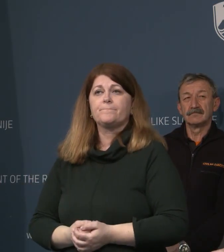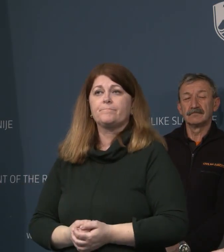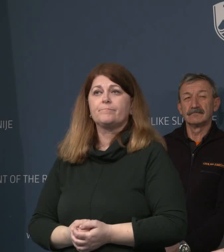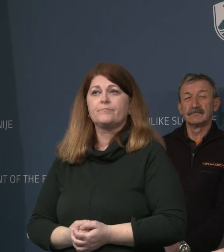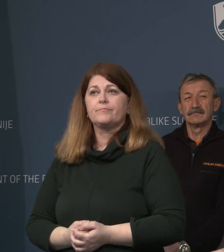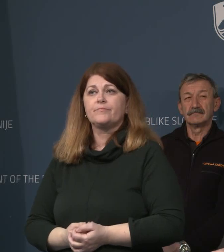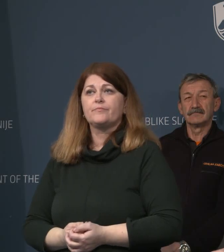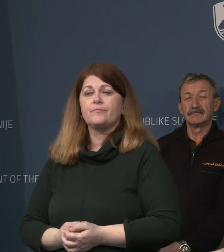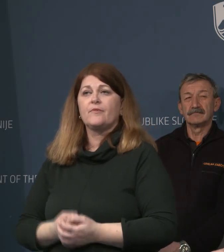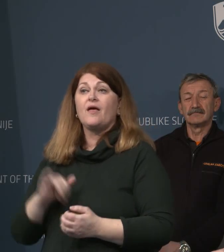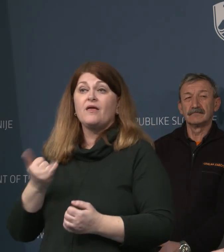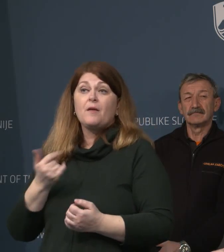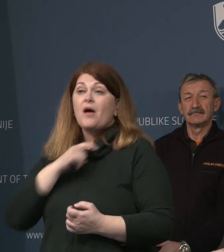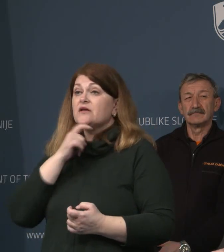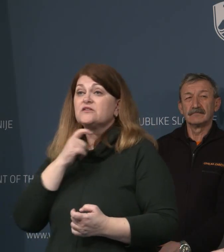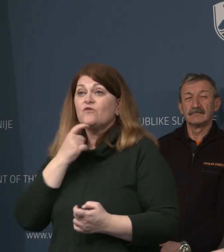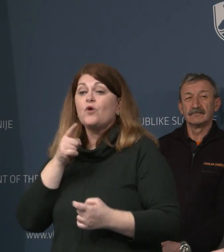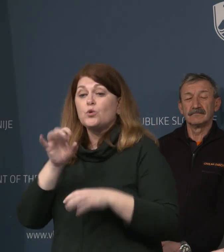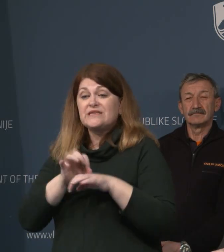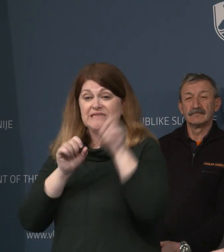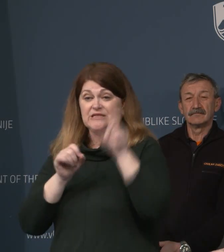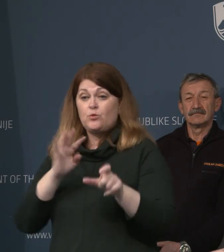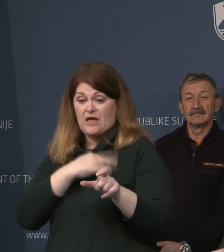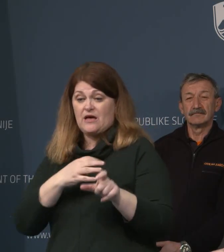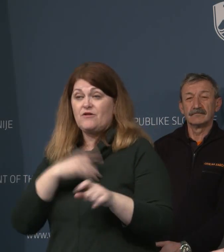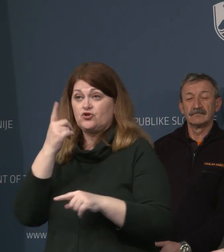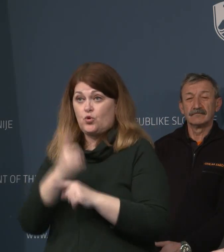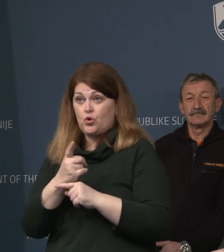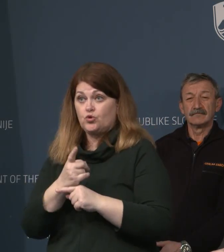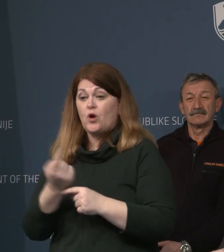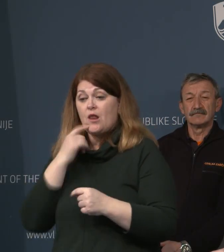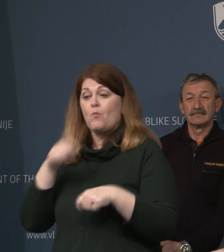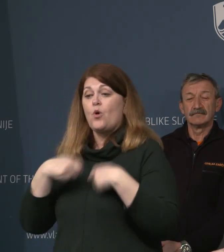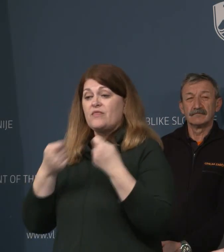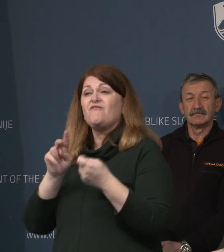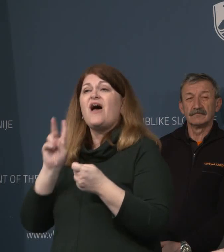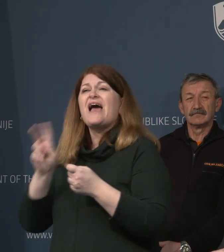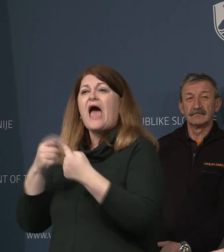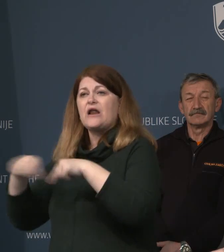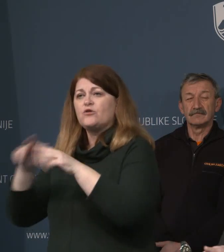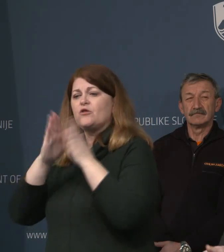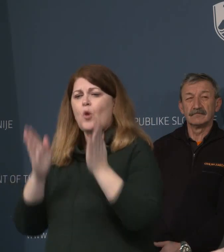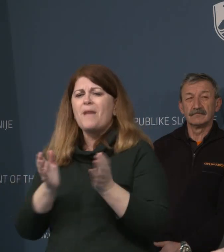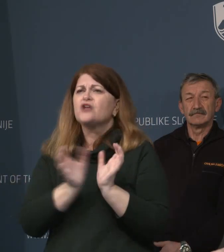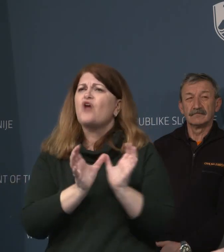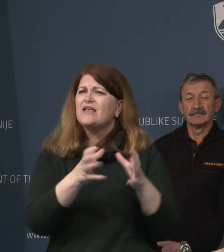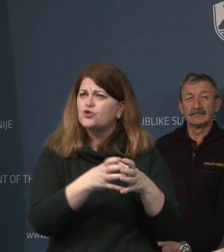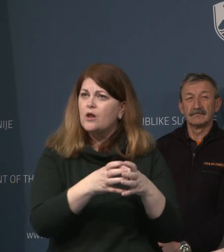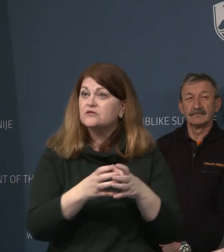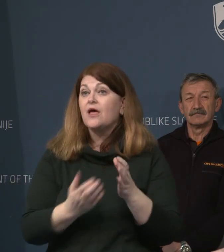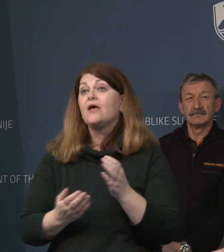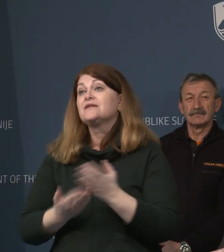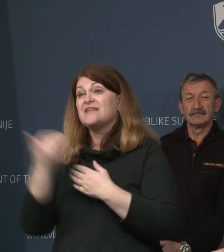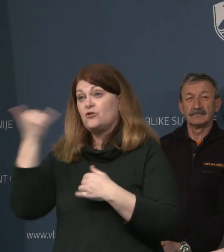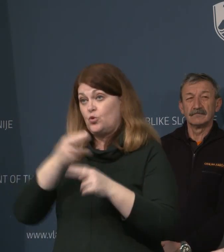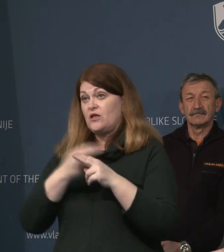Je pač zgodba taka, ko se zdravnik na Hrvaškom odloči ali vas da v karanteno, v domačo izolacijo, zato je državljane